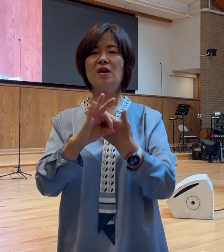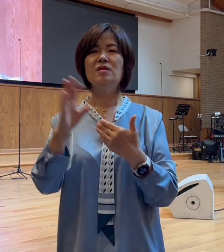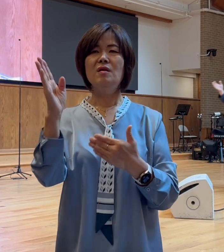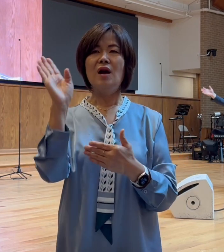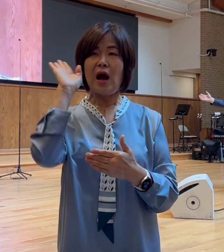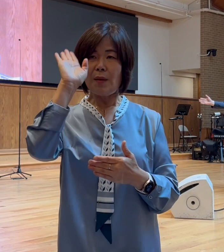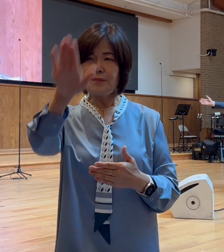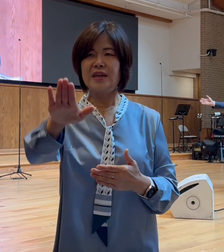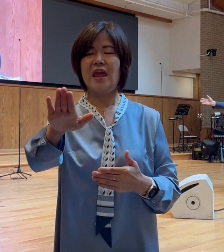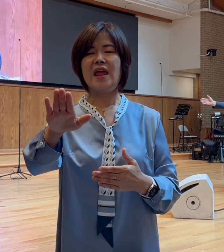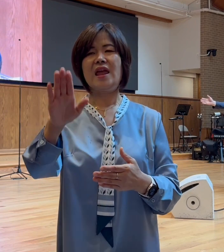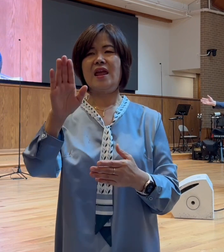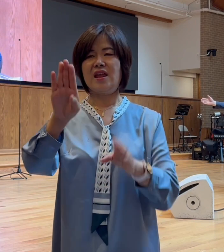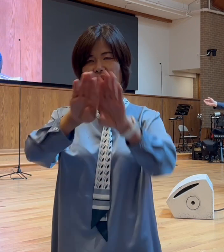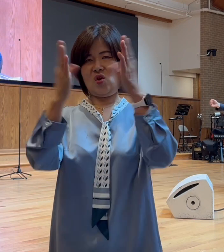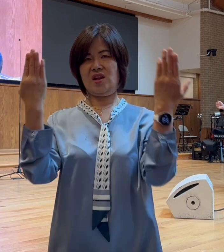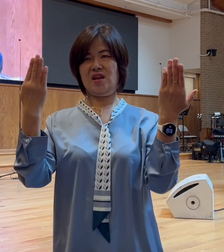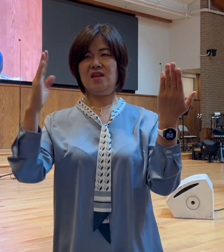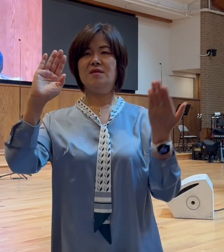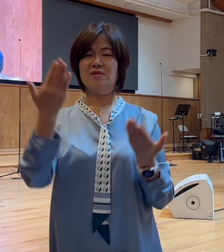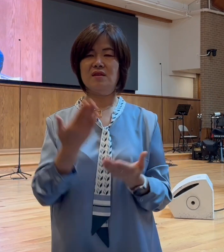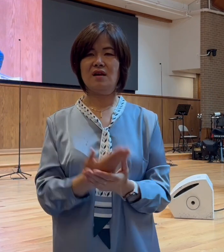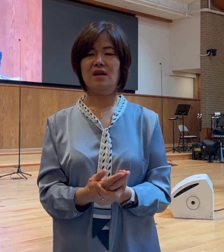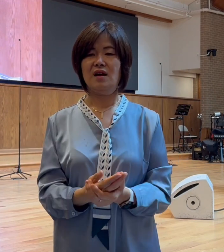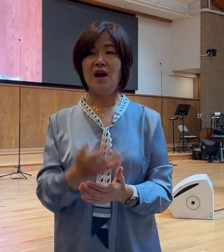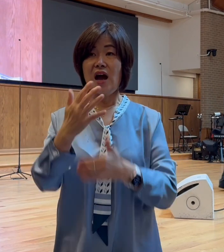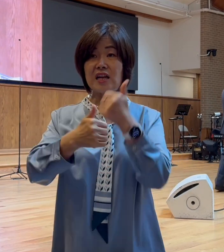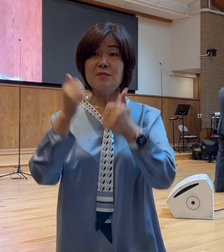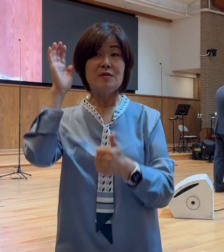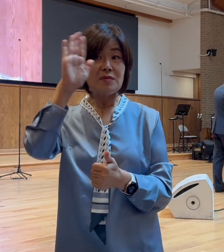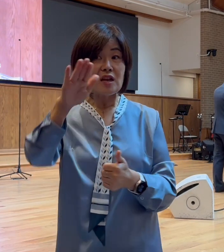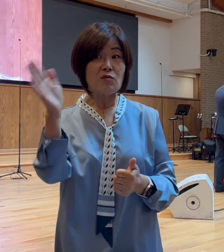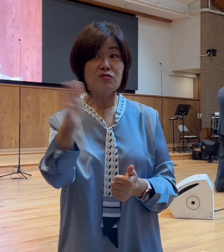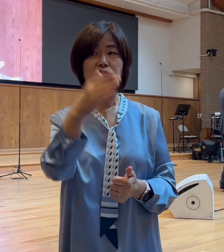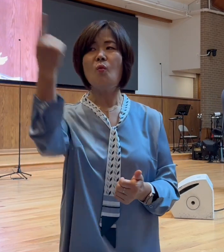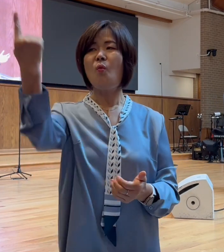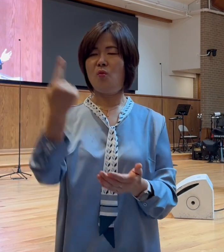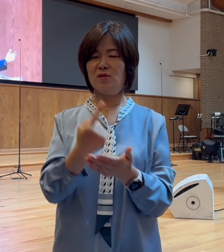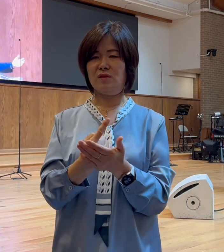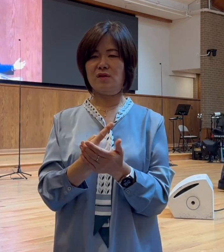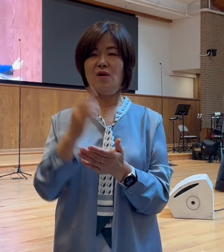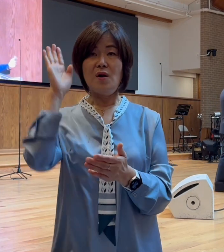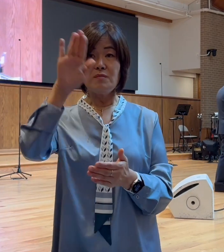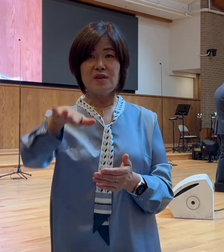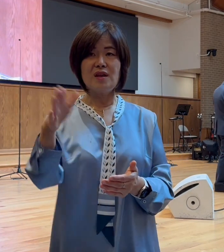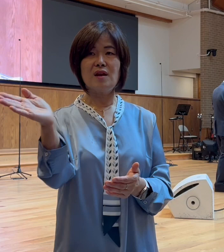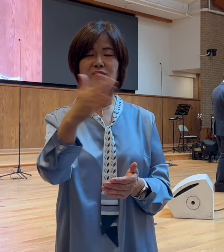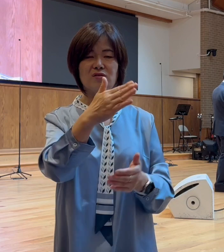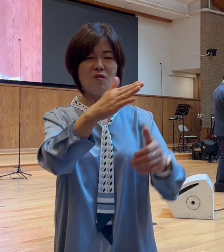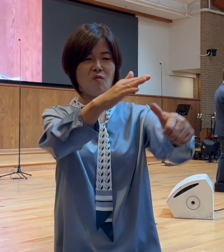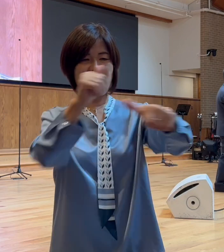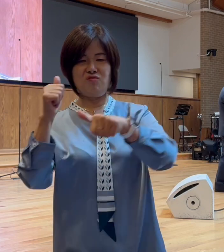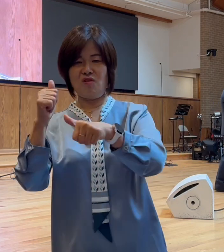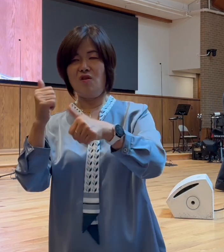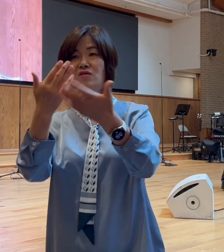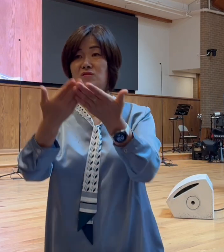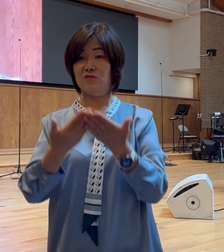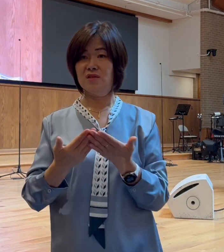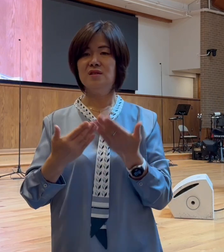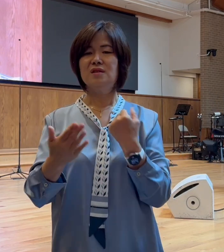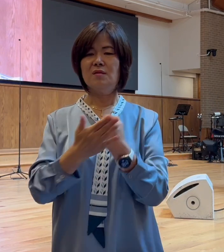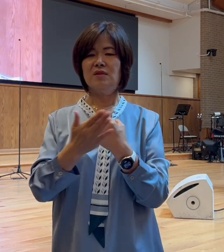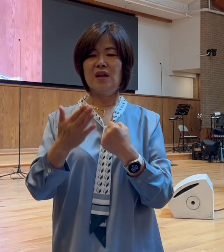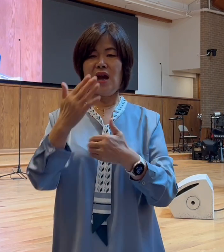열리느냐면 미래가 열리는 거죠. 이렇게. 그래서 하나님은 미래로부터 오셔가지고 미래로부터 이렇게 불러내시는 거기 때문에